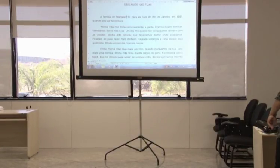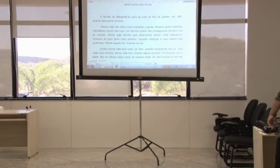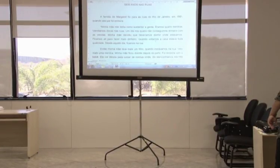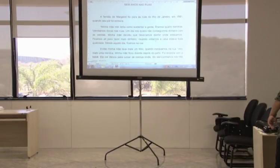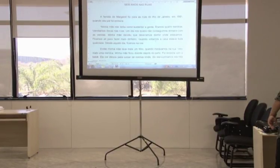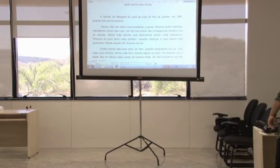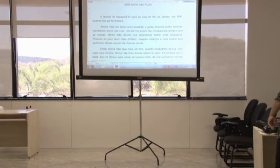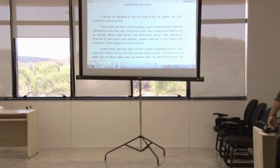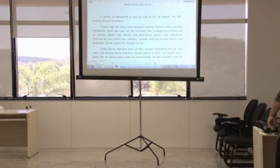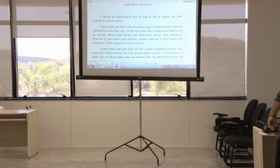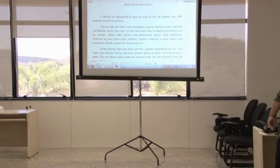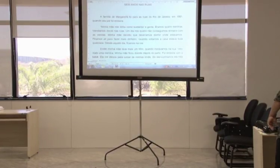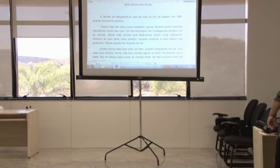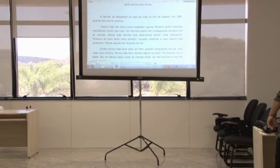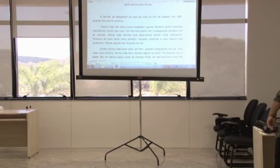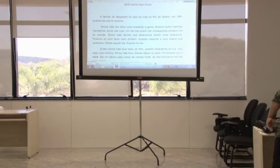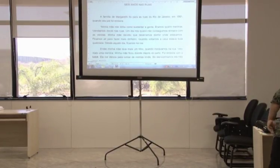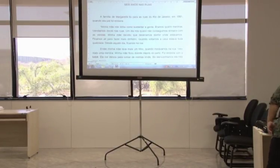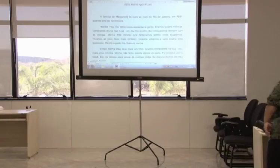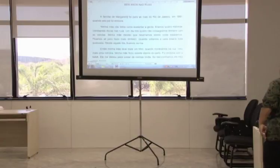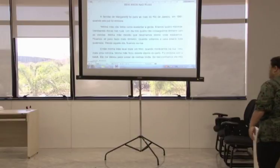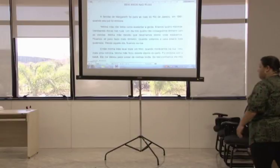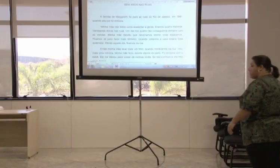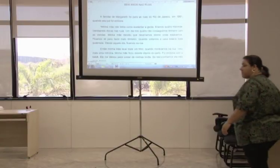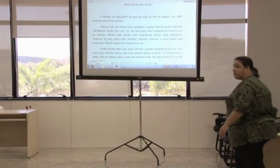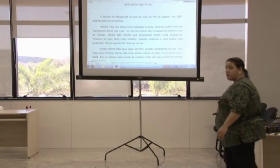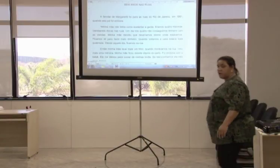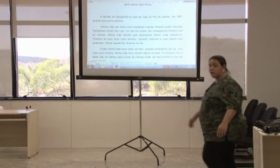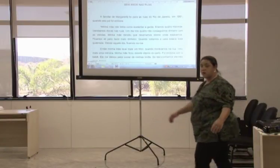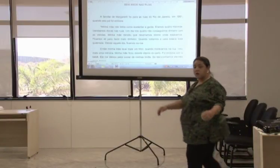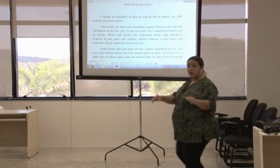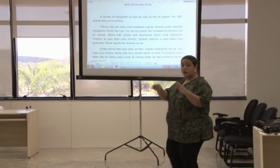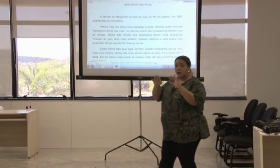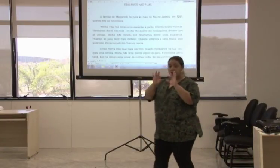Por que você fez? Aonde que o papai foi?